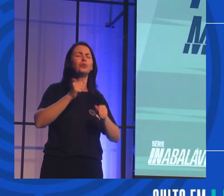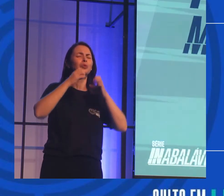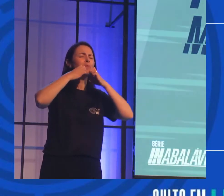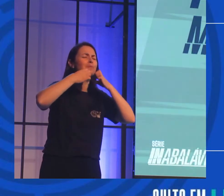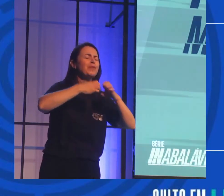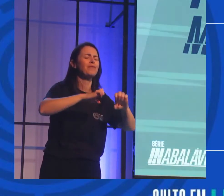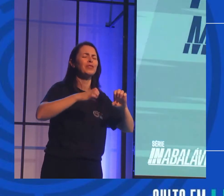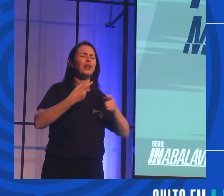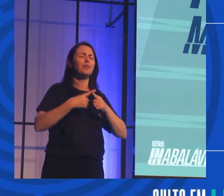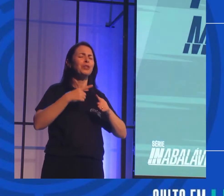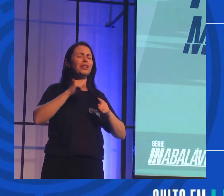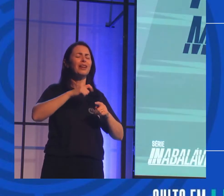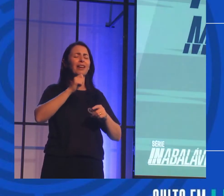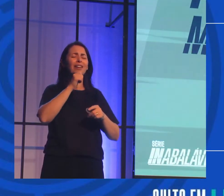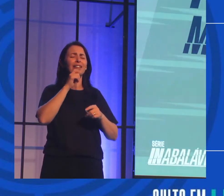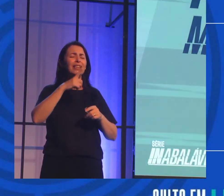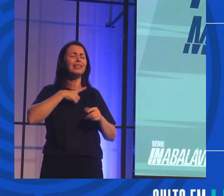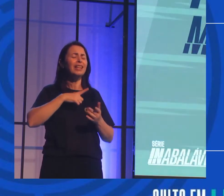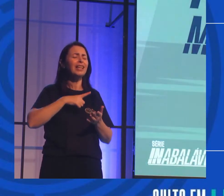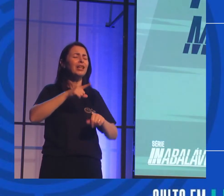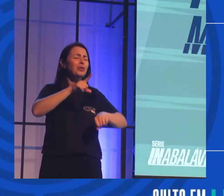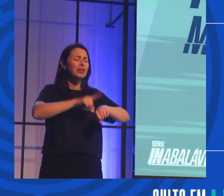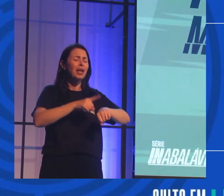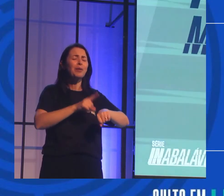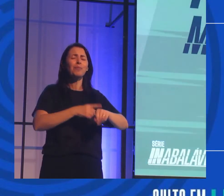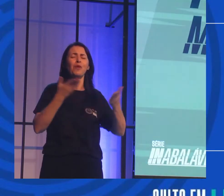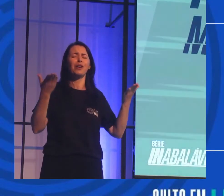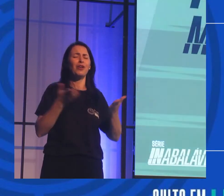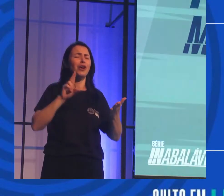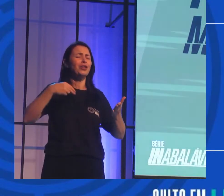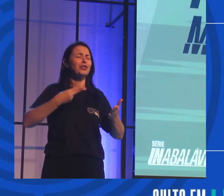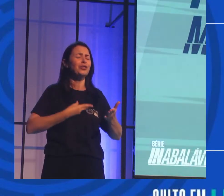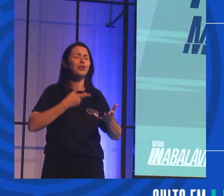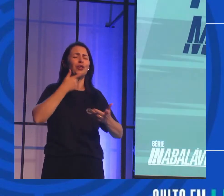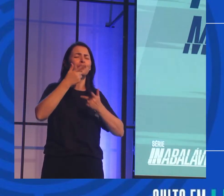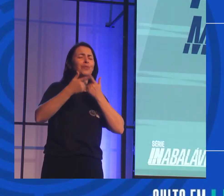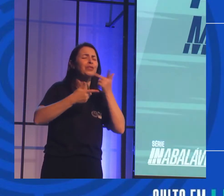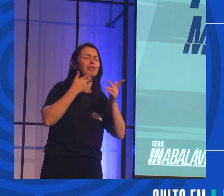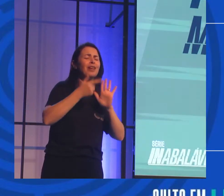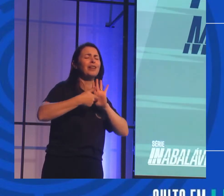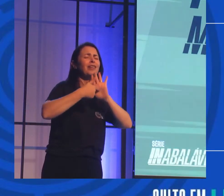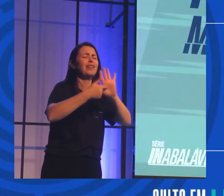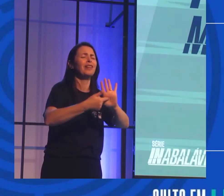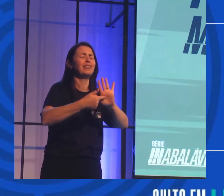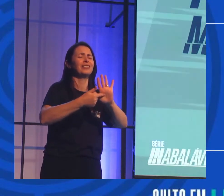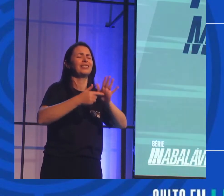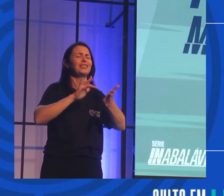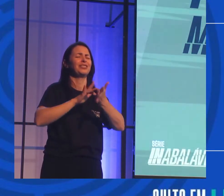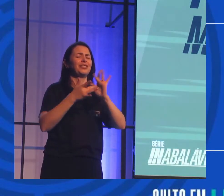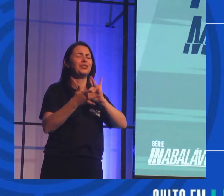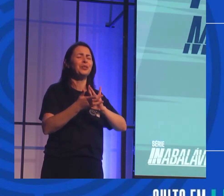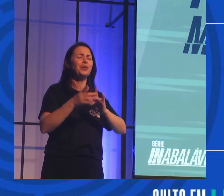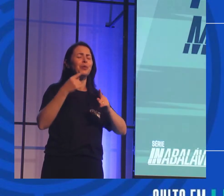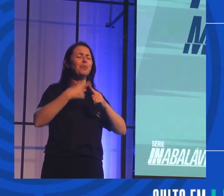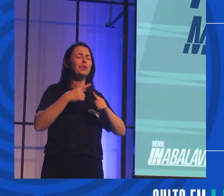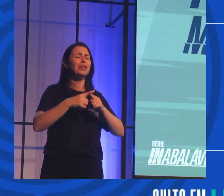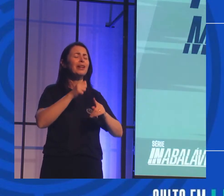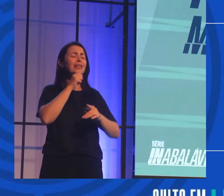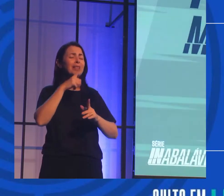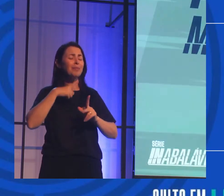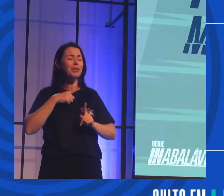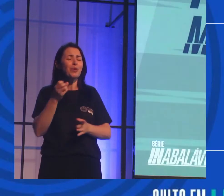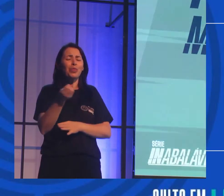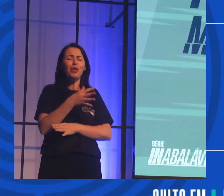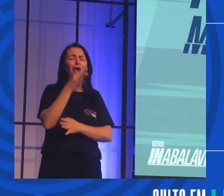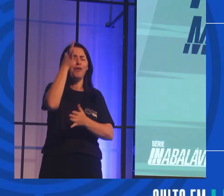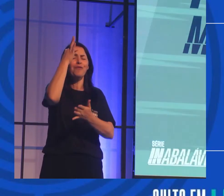uma realidade de diferença a ser feita, ainda há mudanças a serem geradas, ainda há pessoas que estão novas à fé, ainda há pessoas